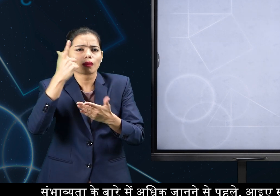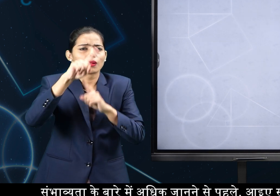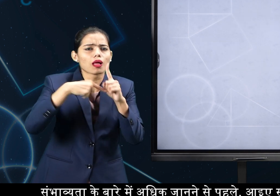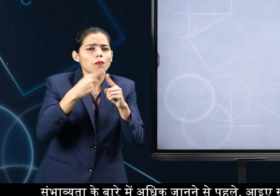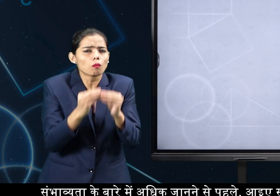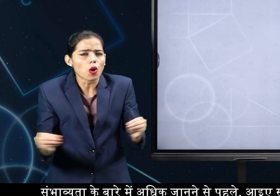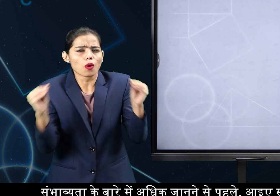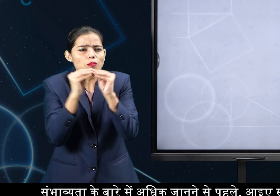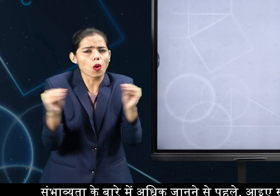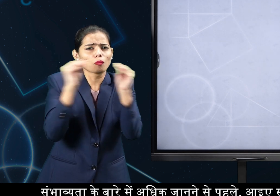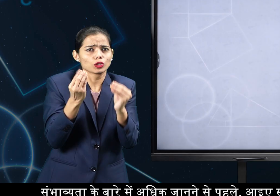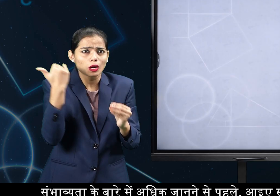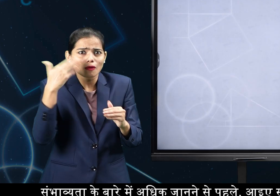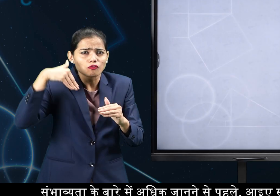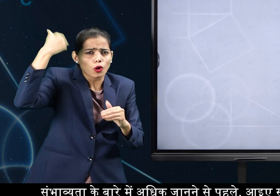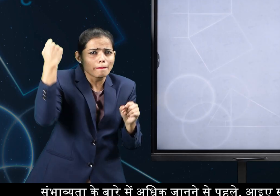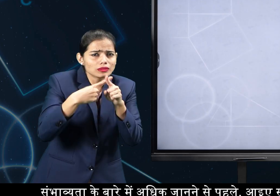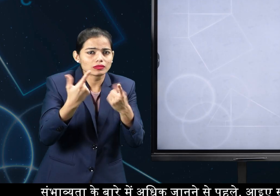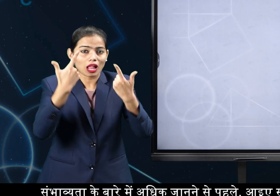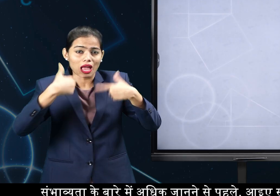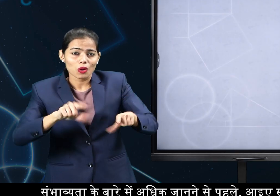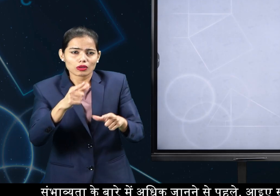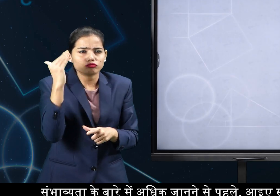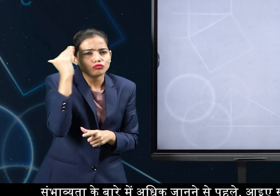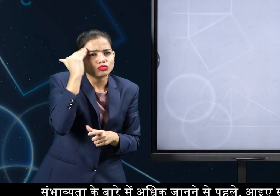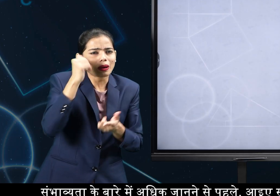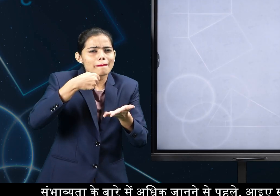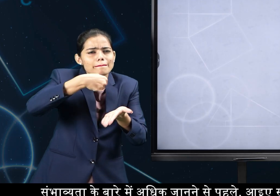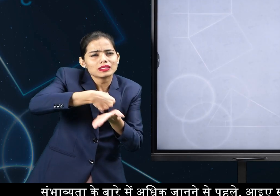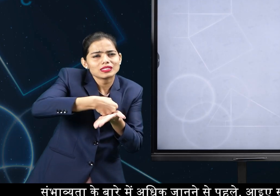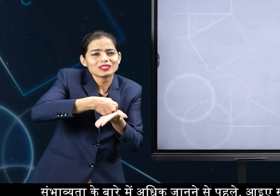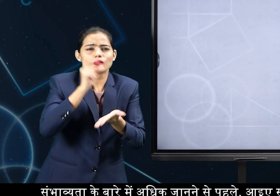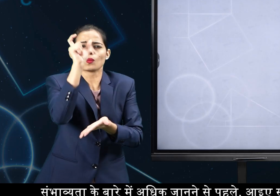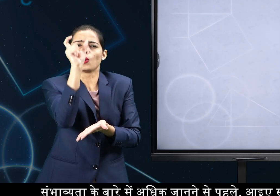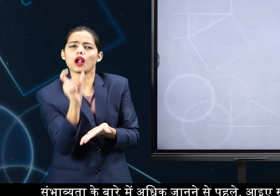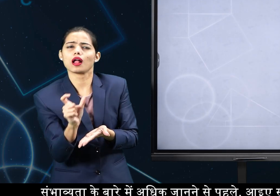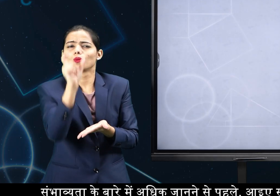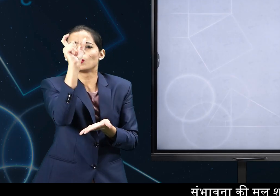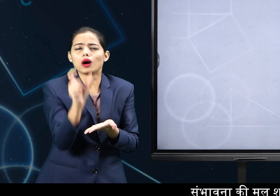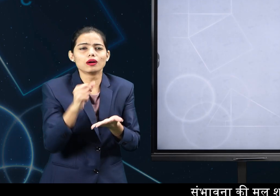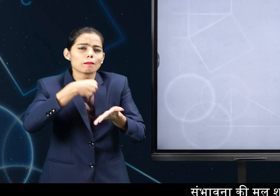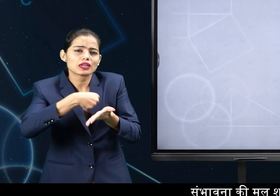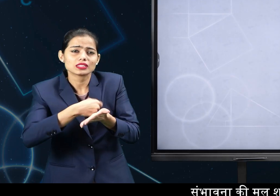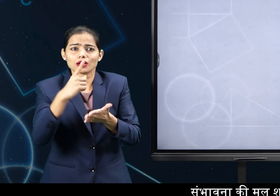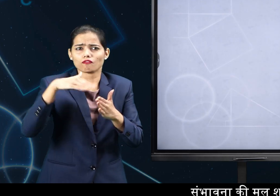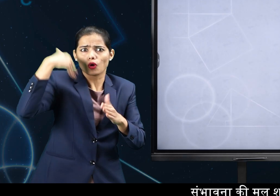संभाव्यता के बारे में अधिक जानने से पहले आइए संभाव्यता की मूल शब्दावली को जानते हैं। संभावना की मूल